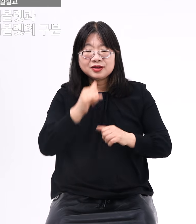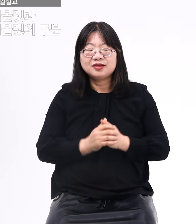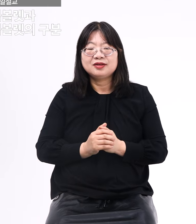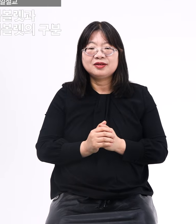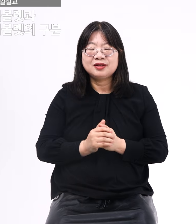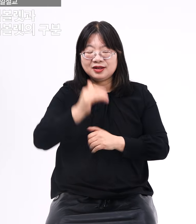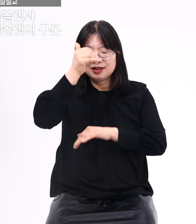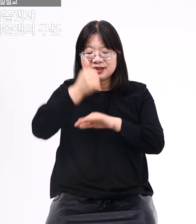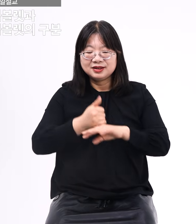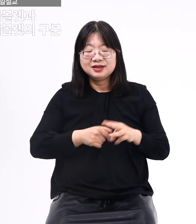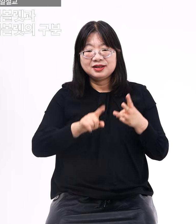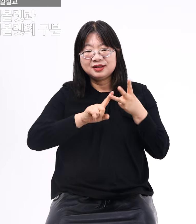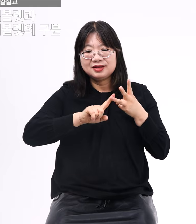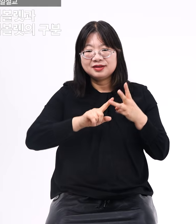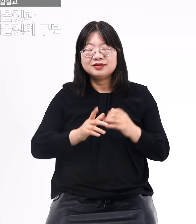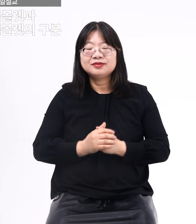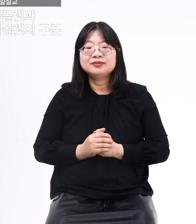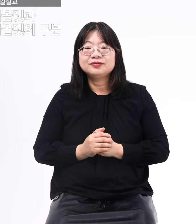마지막으로 세 번째는